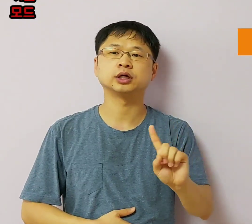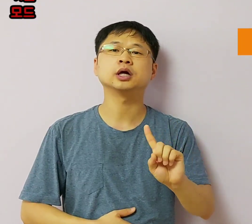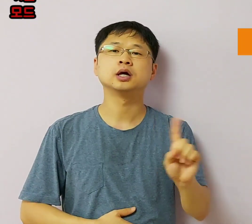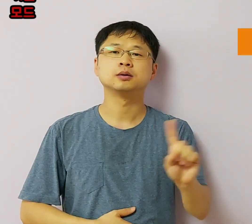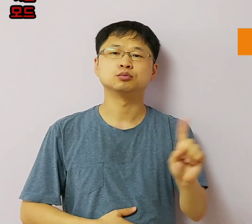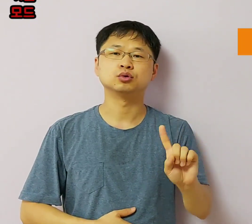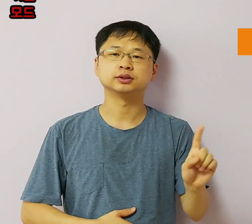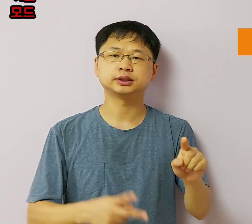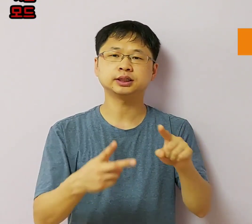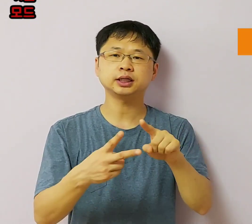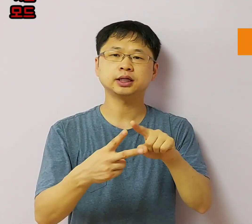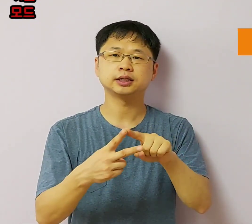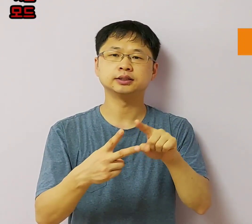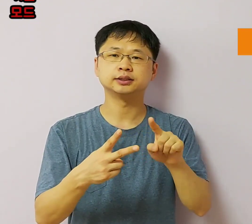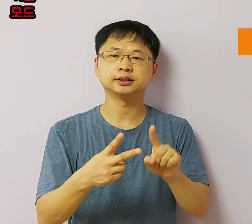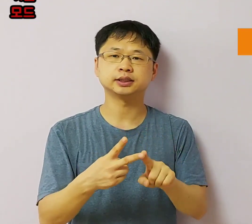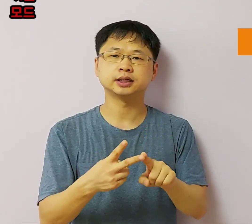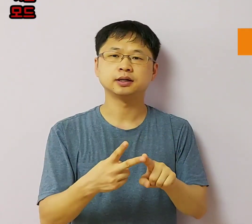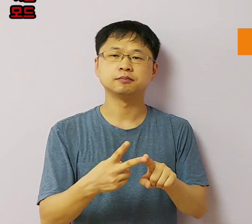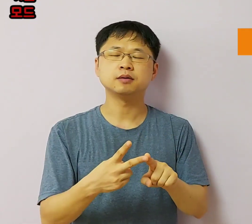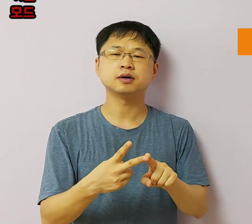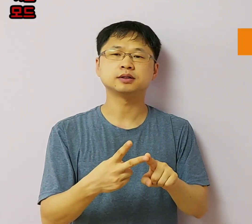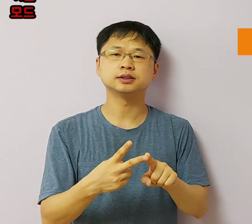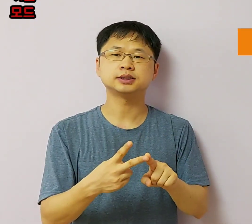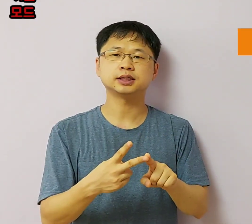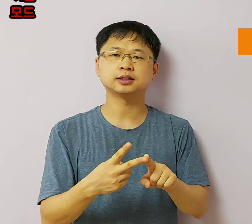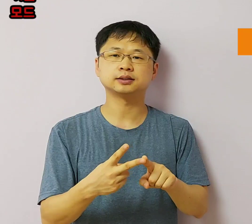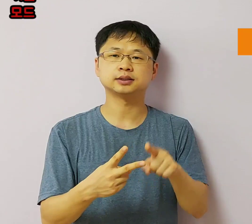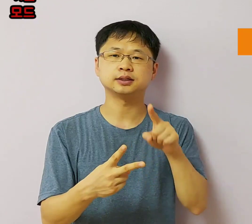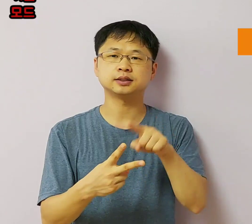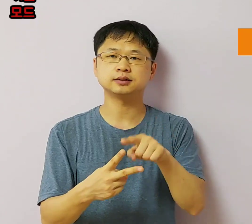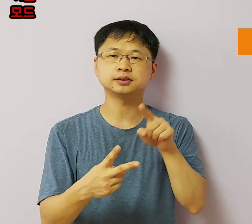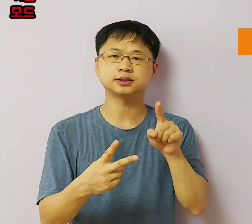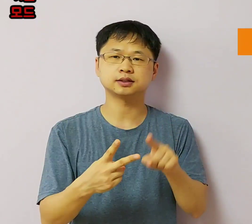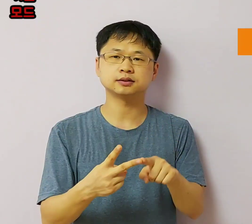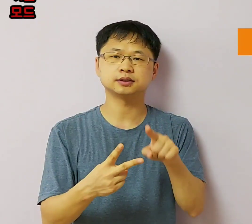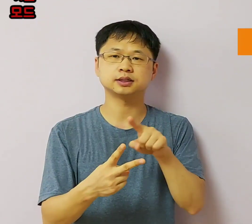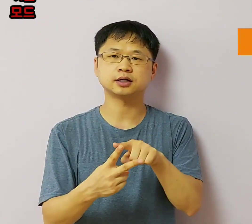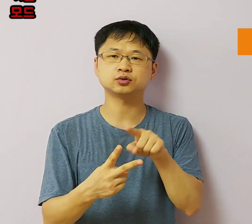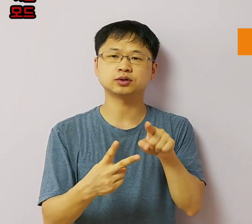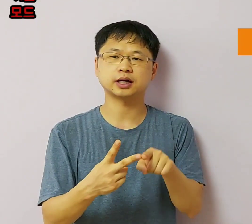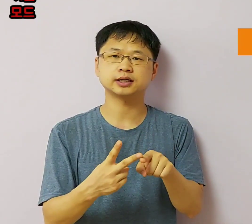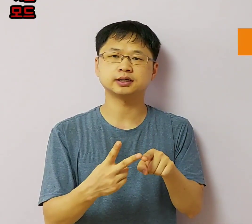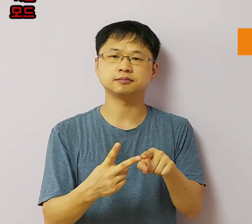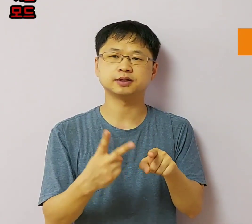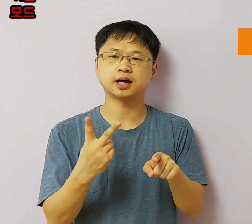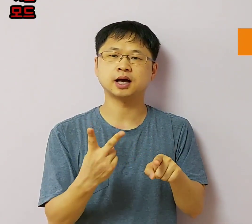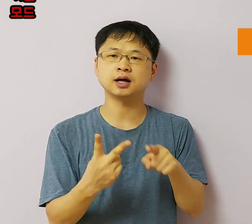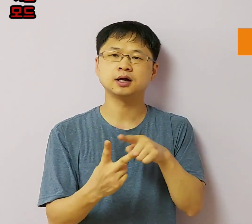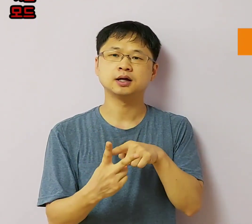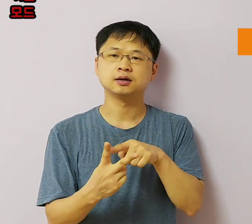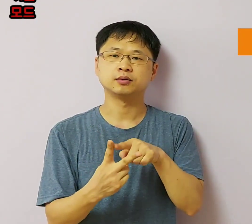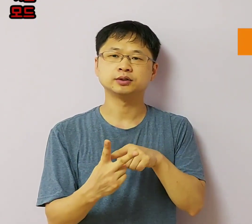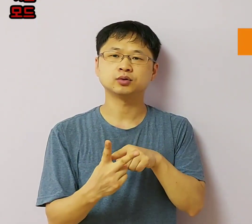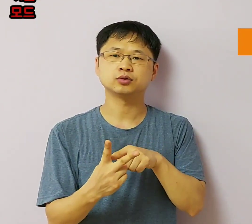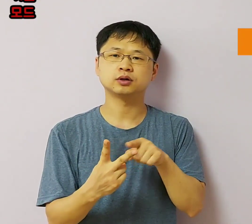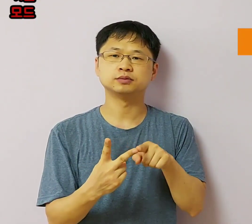흔들어주기. 무엇이든지 뭐든지 하는 것은 이거든지 저거든지 양쪽을 가리키는 겁니다. 왼손 검지